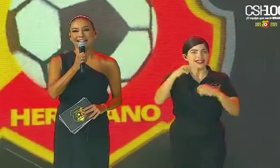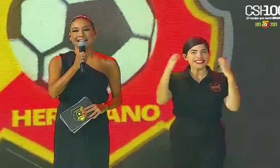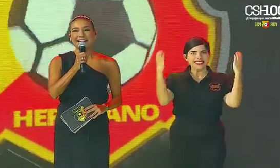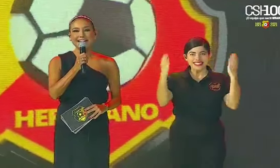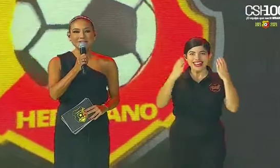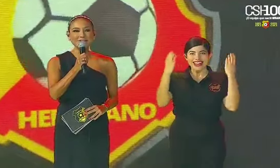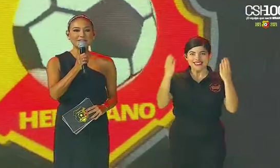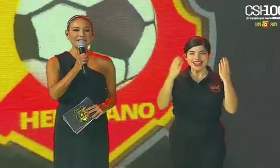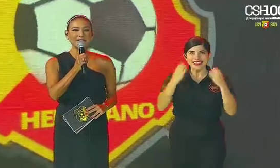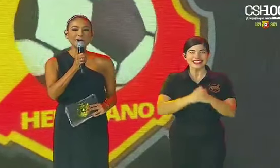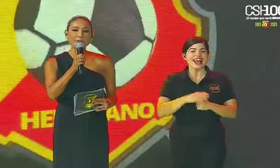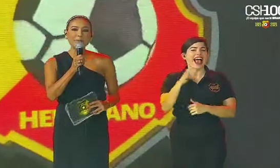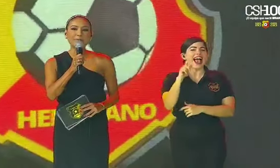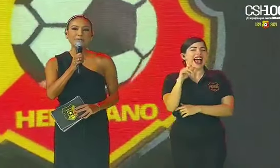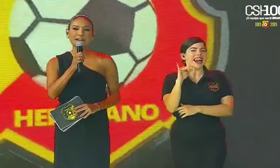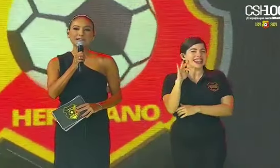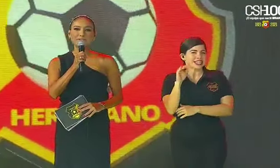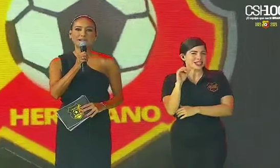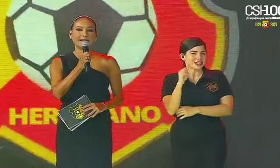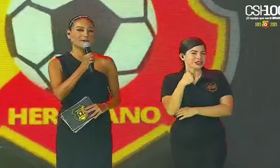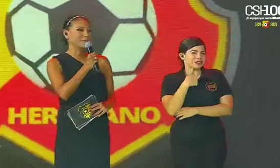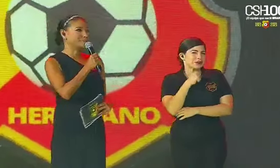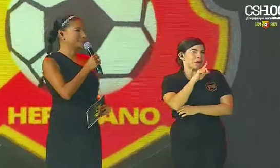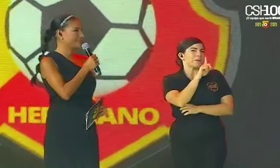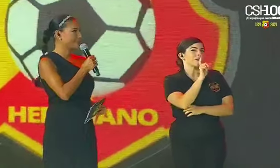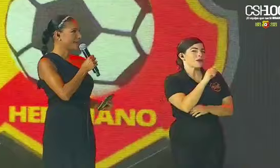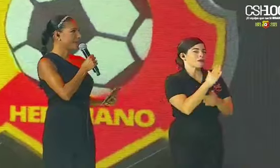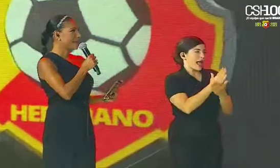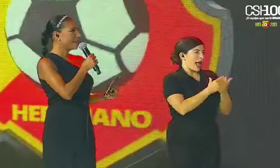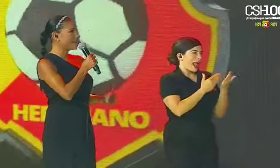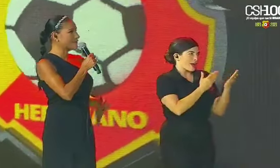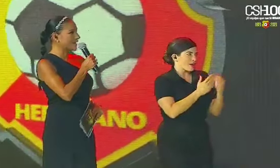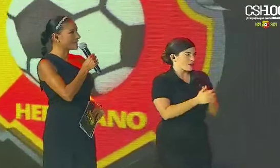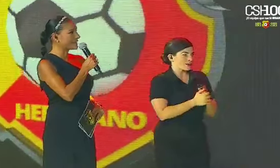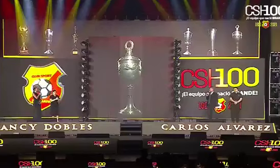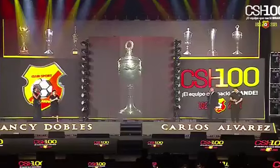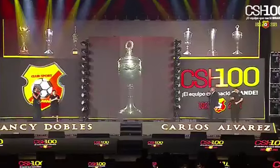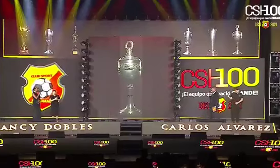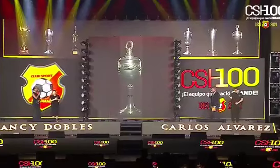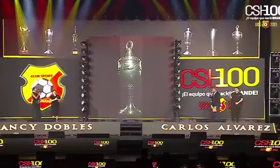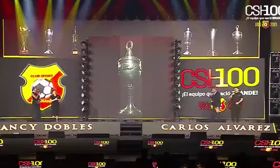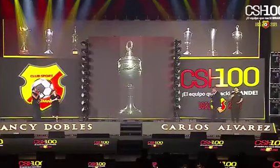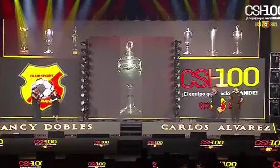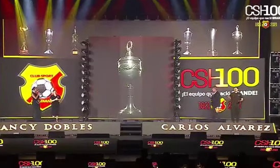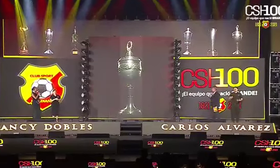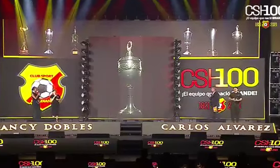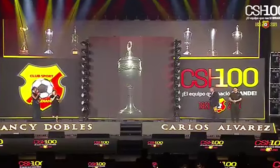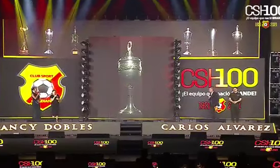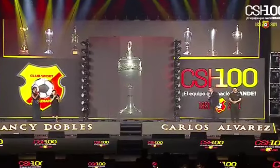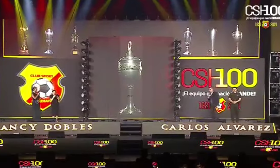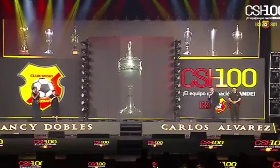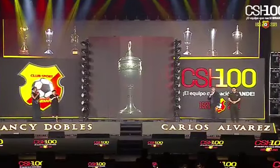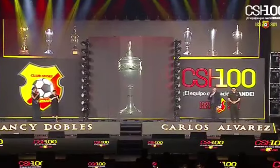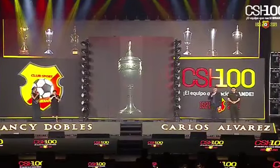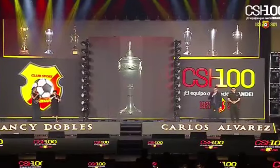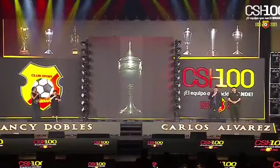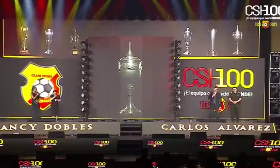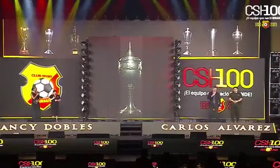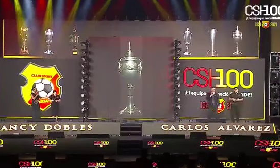celebración. Carlitos, yo quiero preguntarle a usted algo. Pregúnteme usted, mi querida Nancy. ¿Qué significa ser